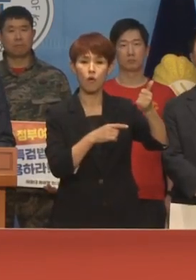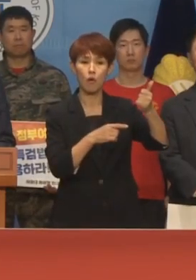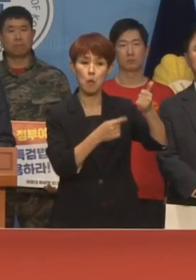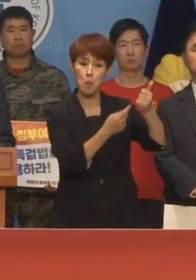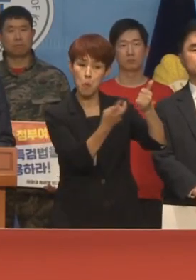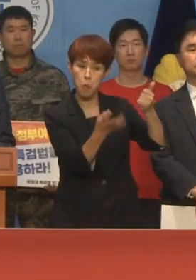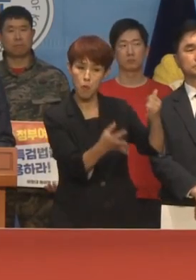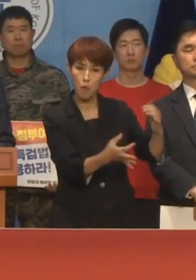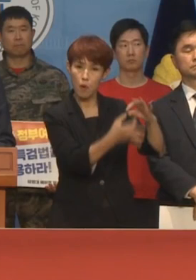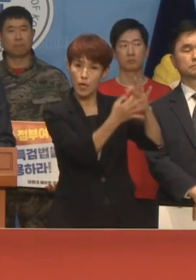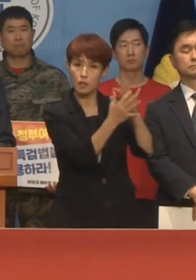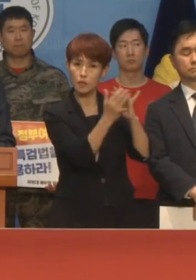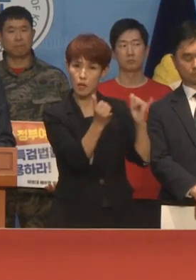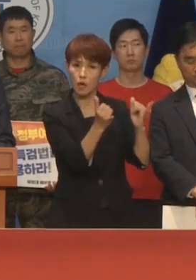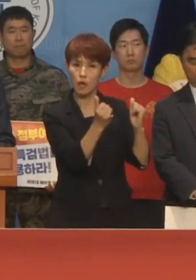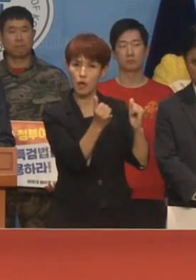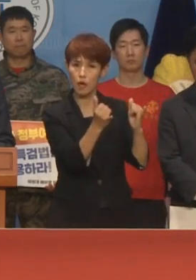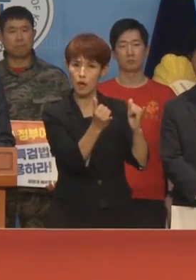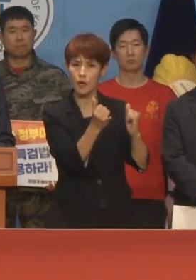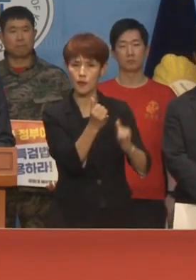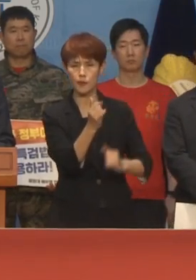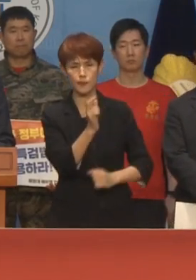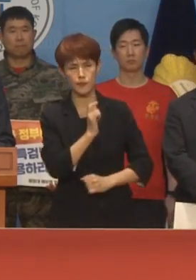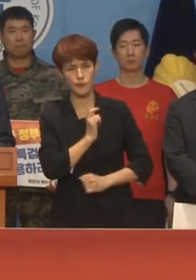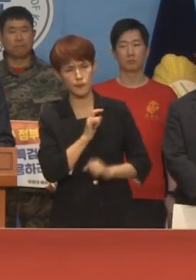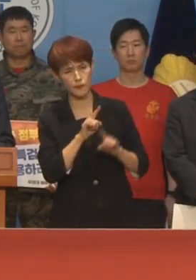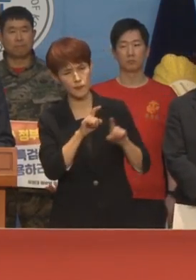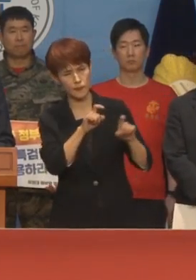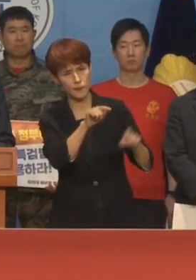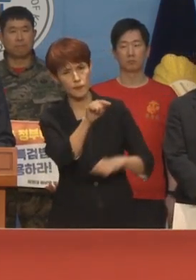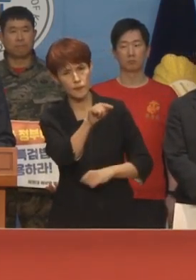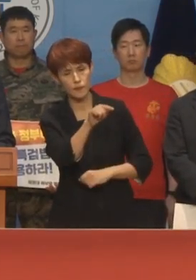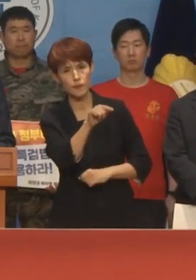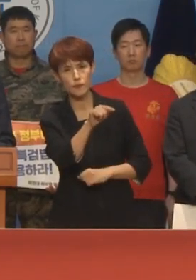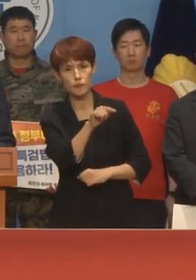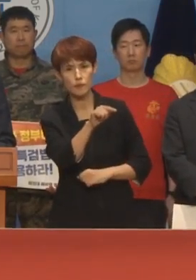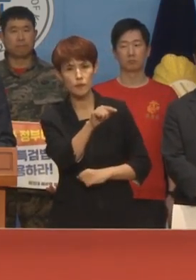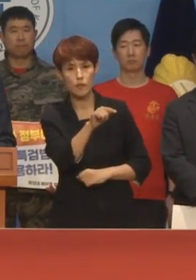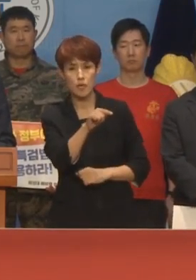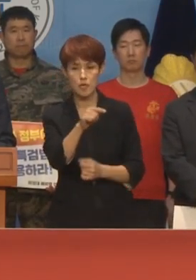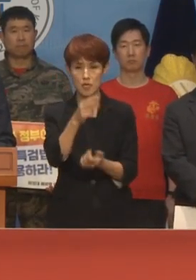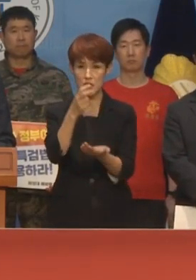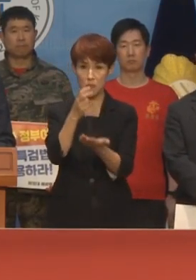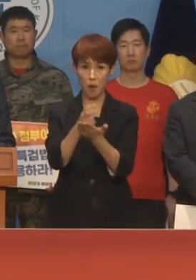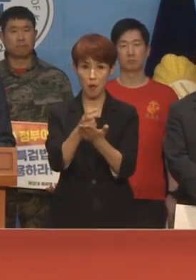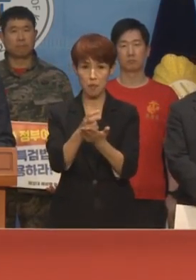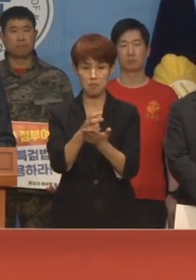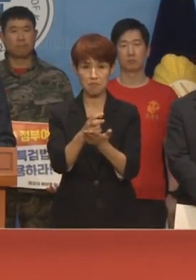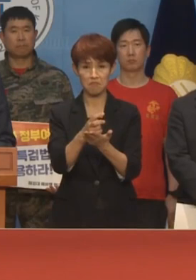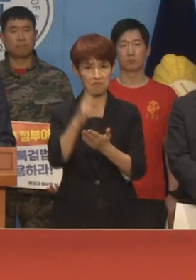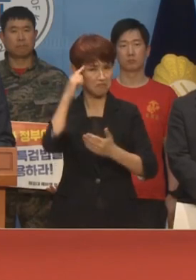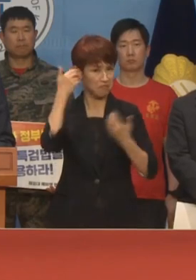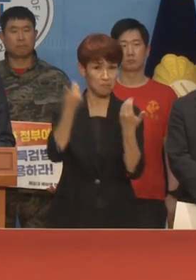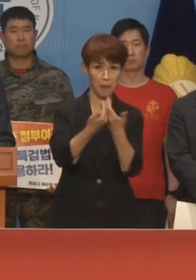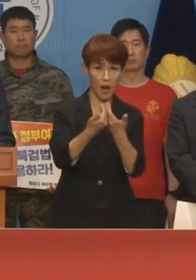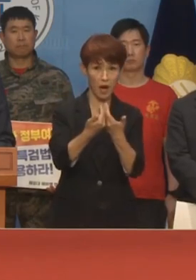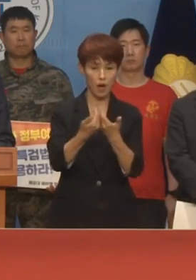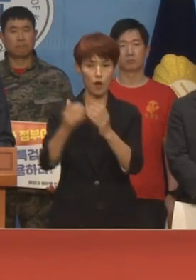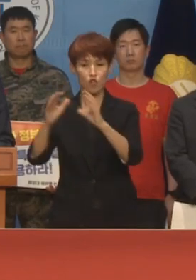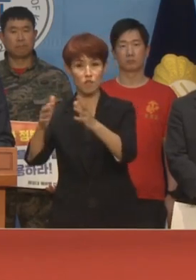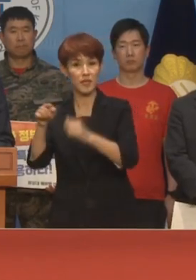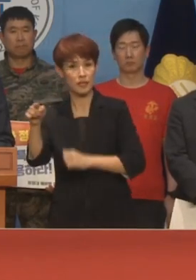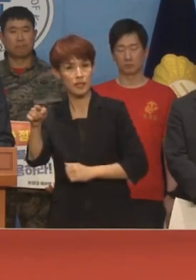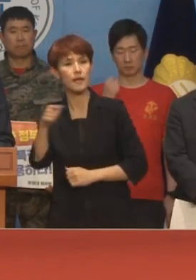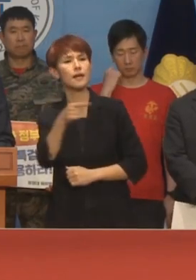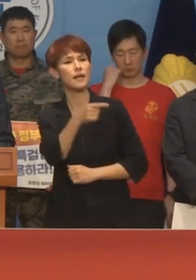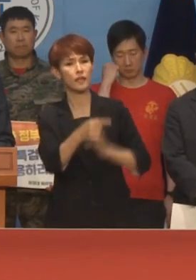관계자의 관련이 매우 의심되는 이 사건에 대해서, 이 법안에 대해서 거부를 한다면 국민들은 바로